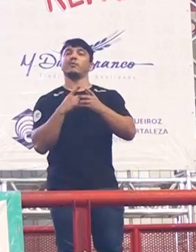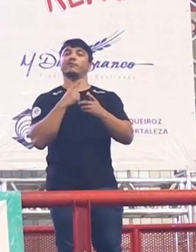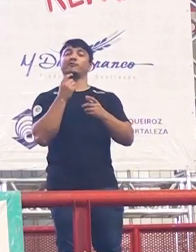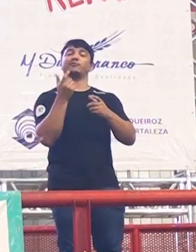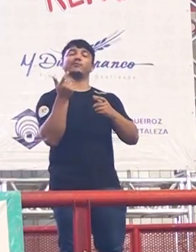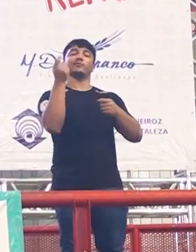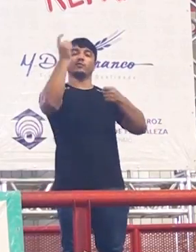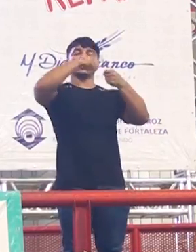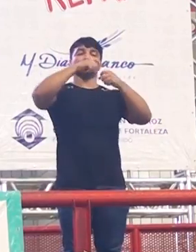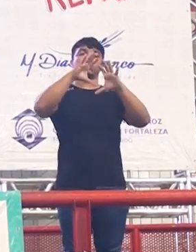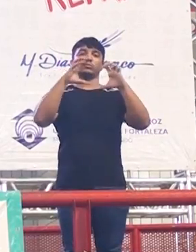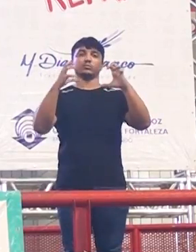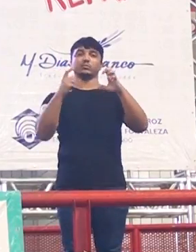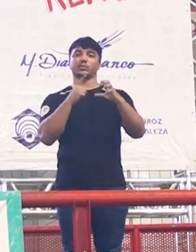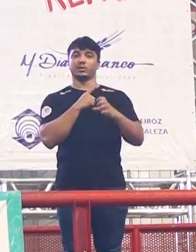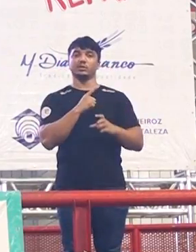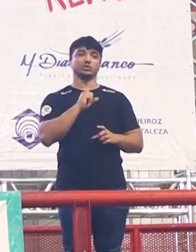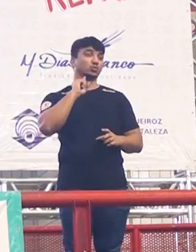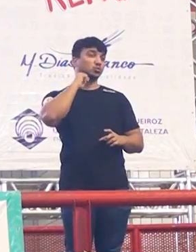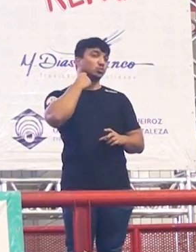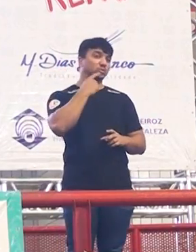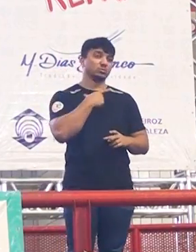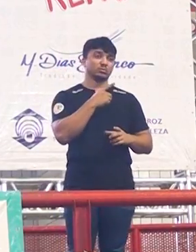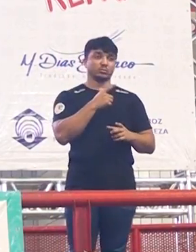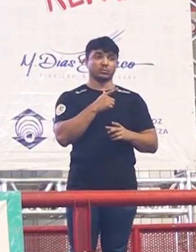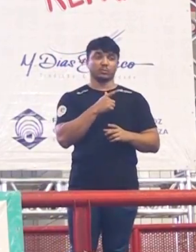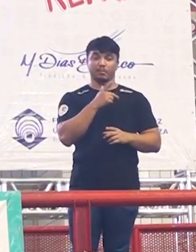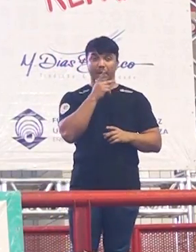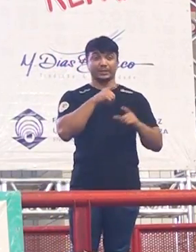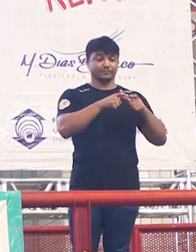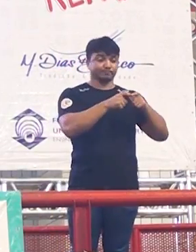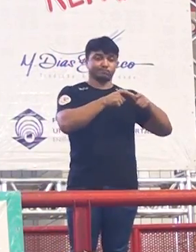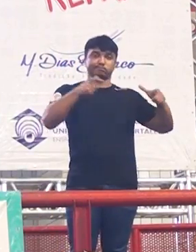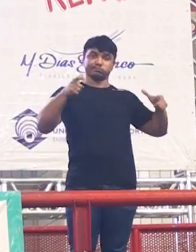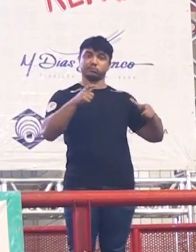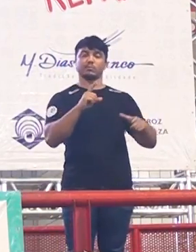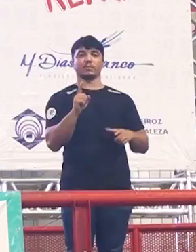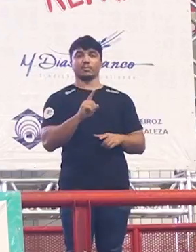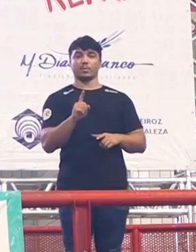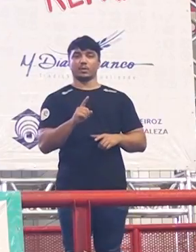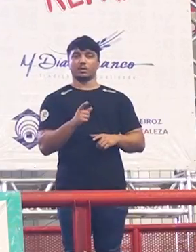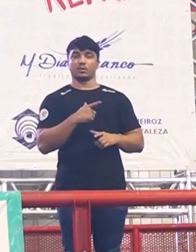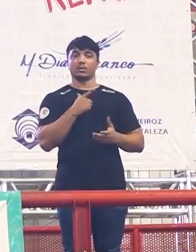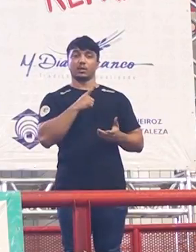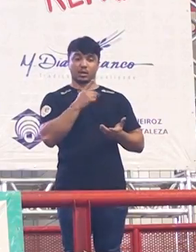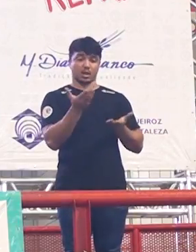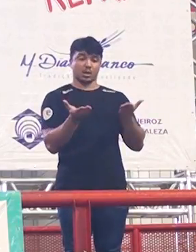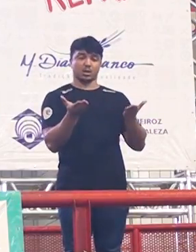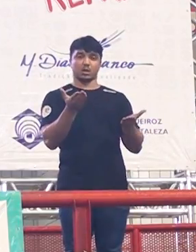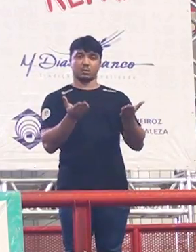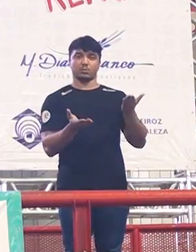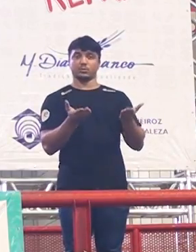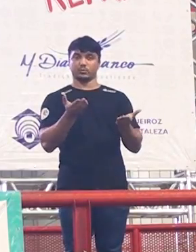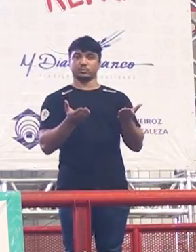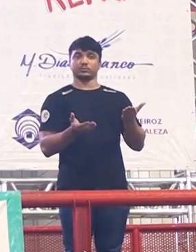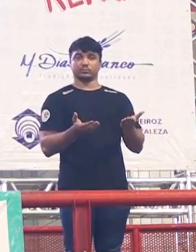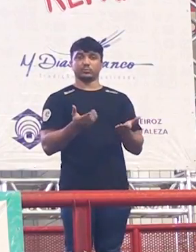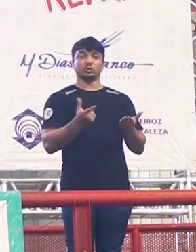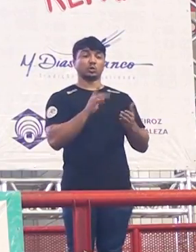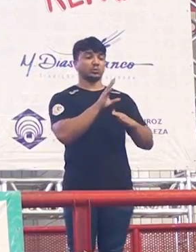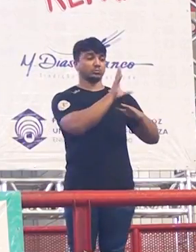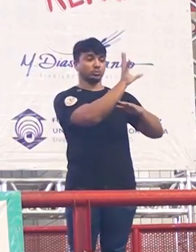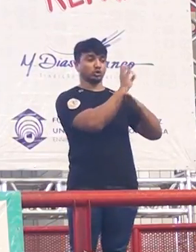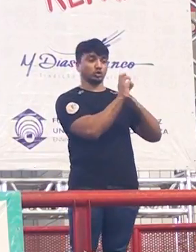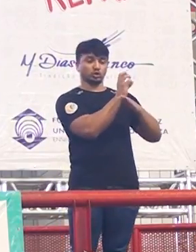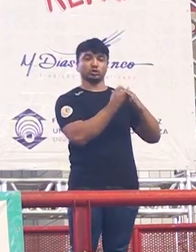polui? Polui. Ele aumenta a poluição? Não. Ele mantém um equilíbrio, né? Porque ele está jogando aquilo que ele